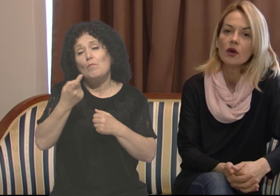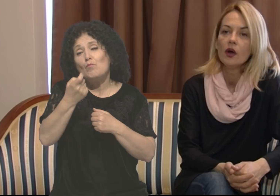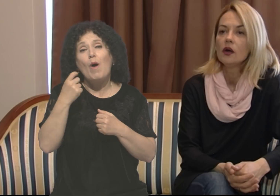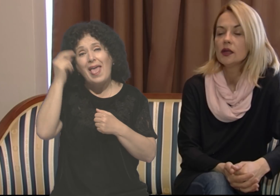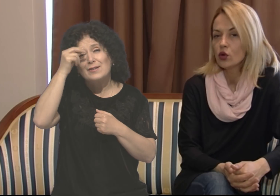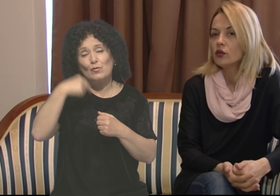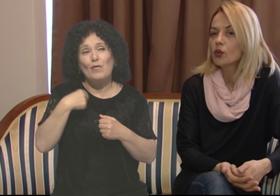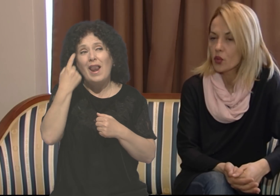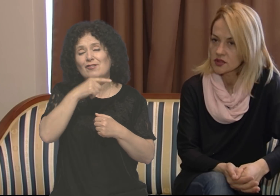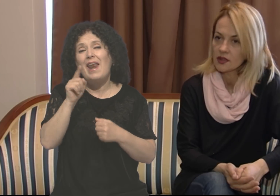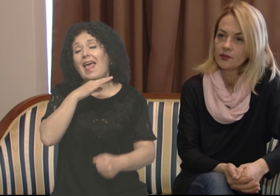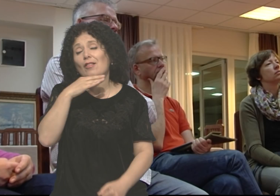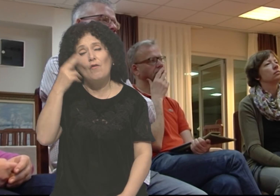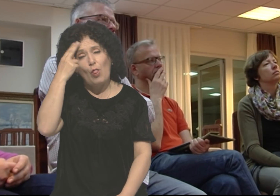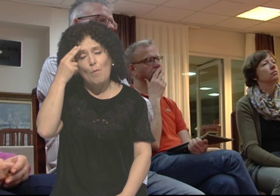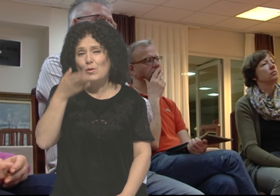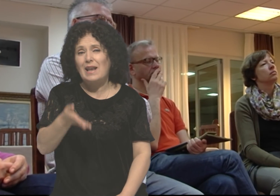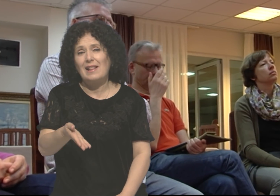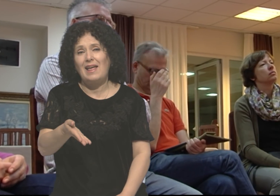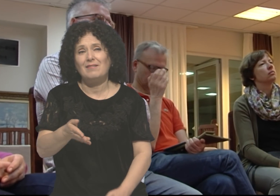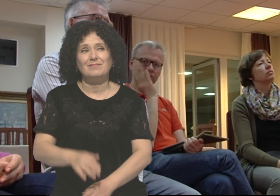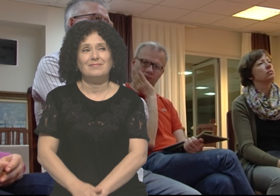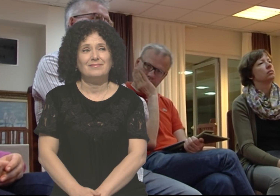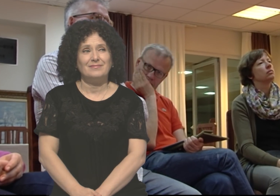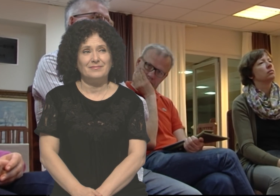лично, недоволно позната.